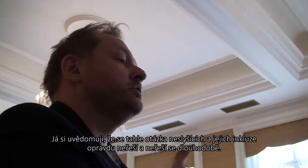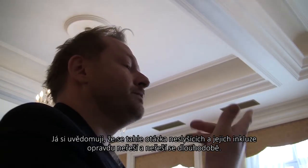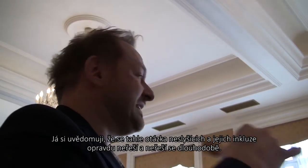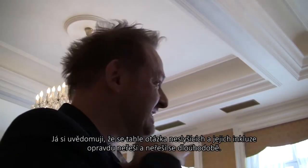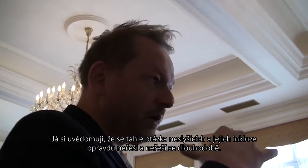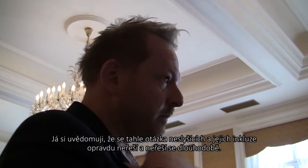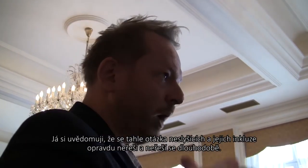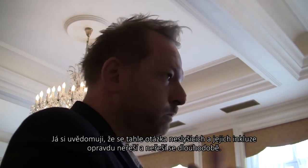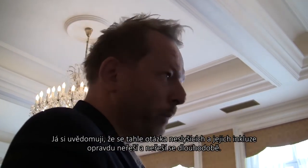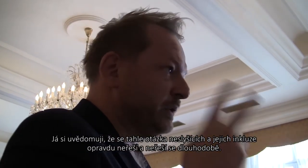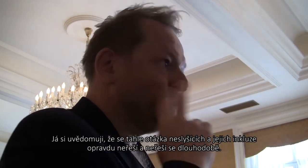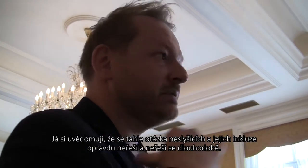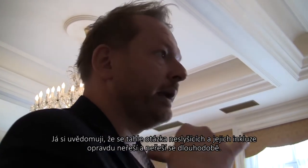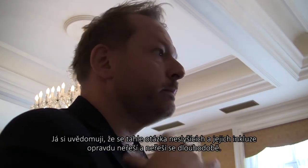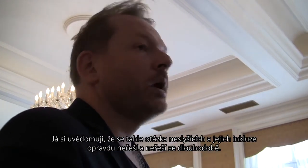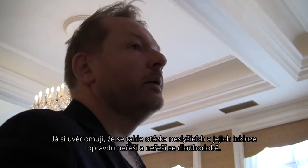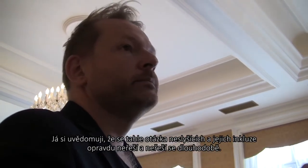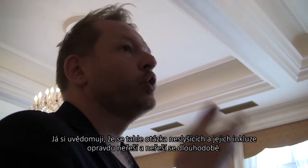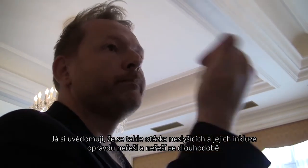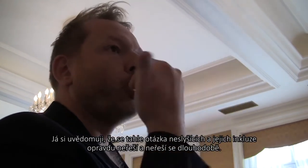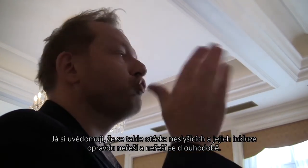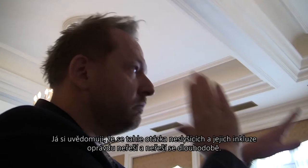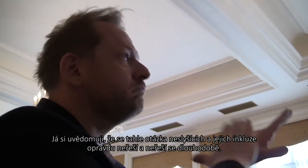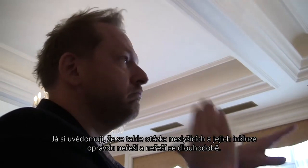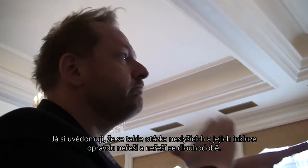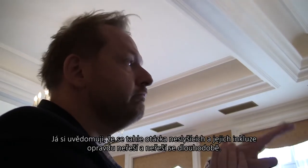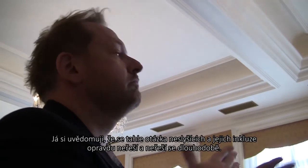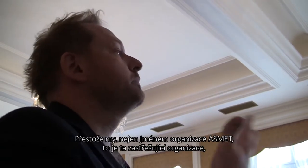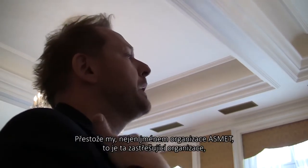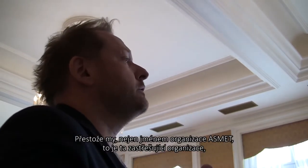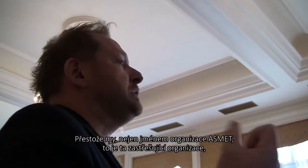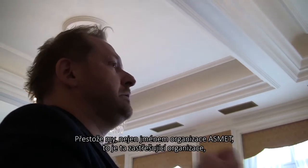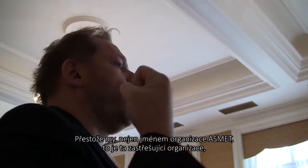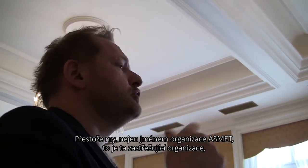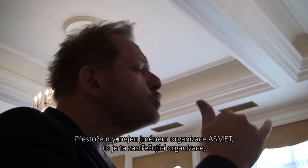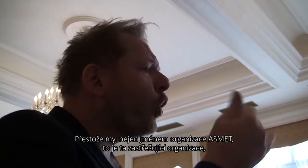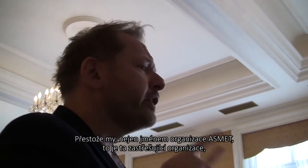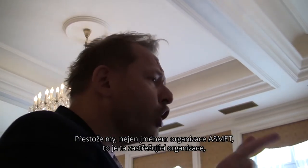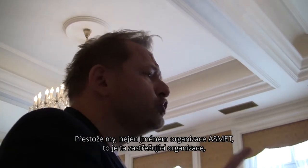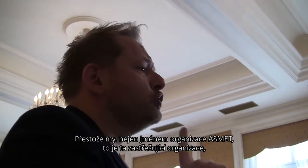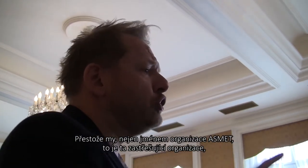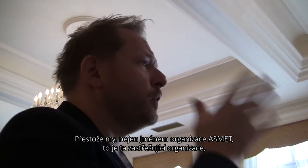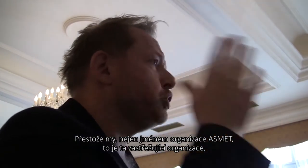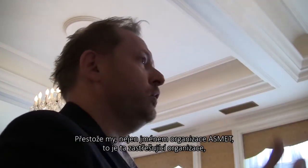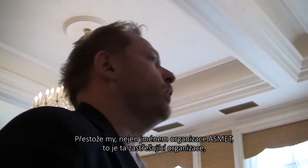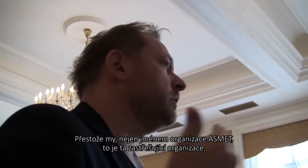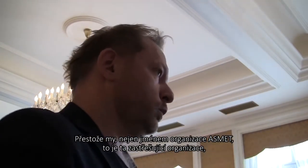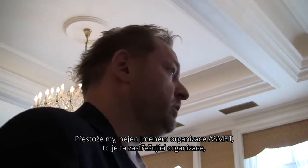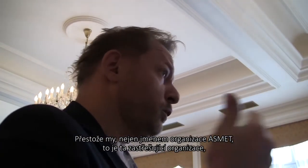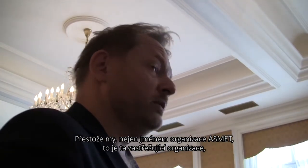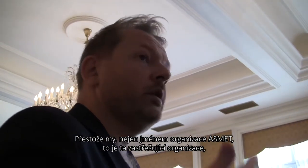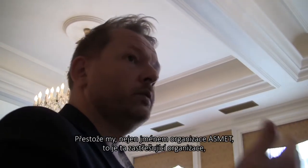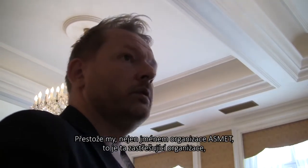neslyšících a jejich inkluze opravdu neřeší a neřeší se dlouhodobě. Přestože my, nejenom jménem